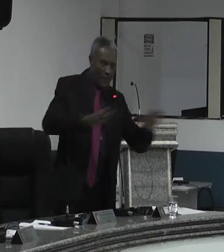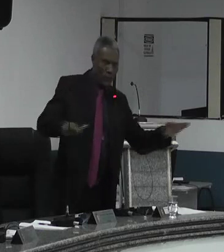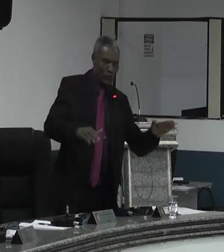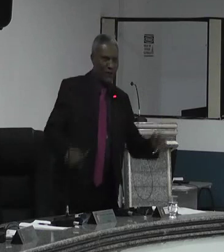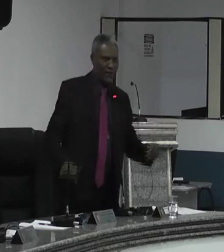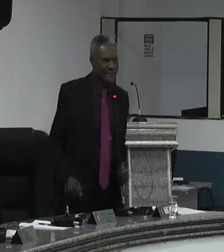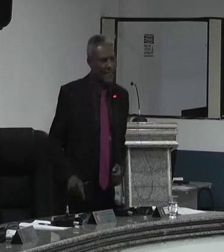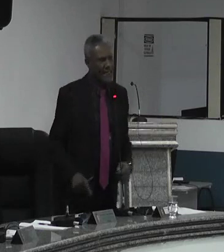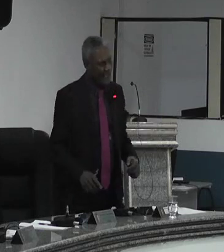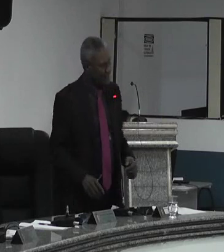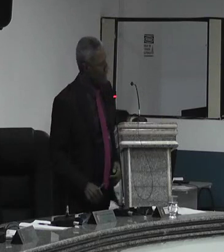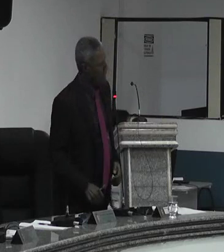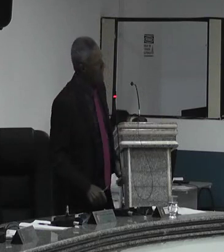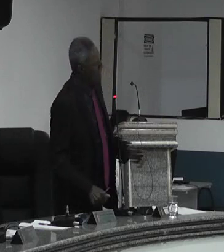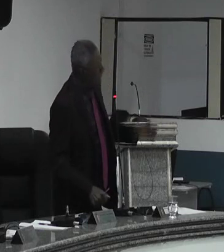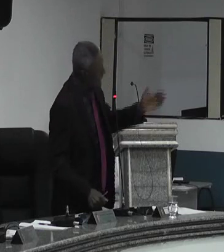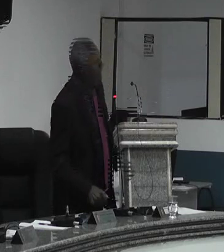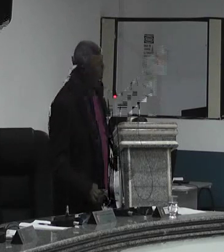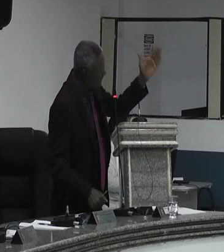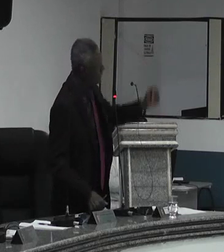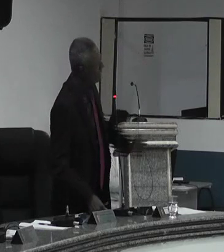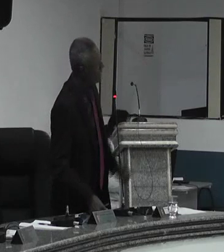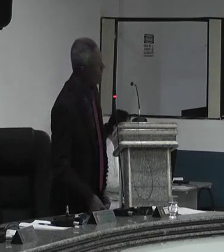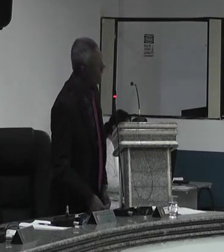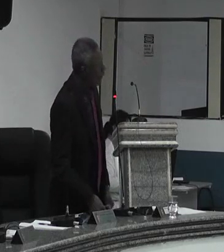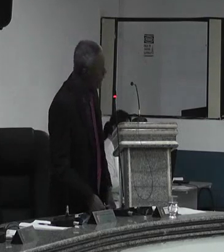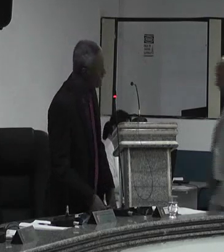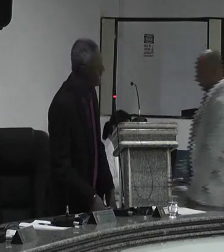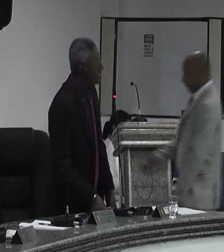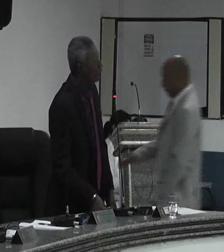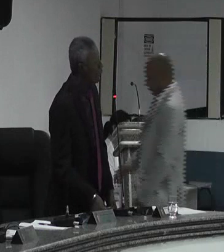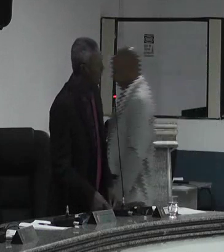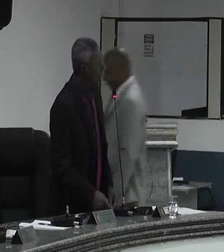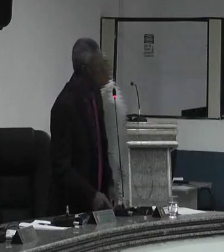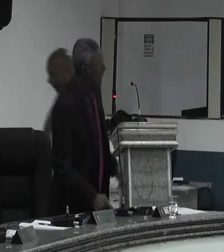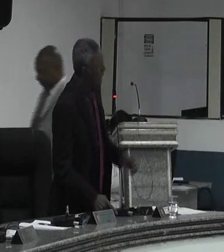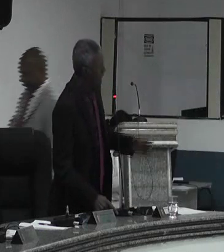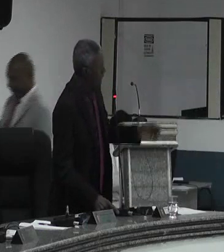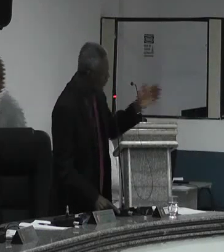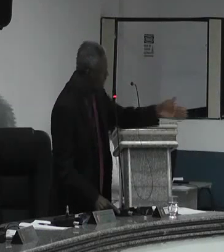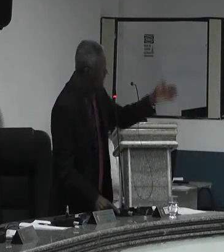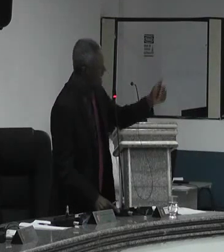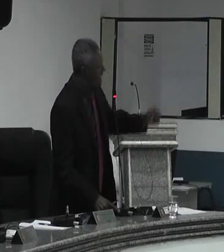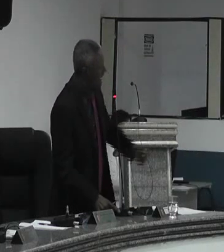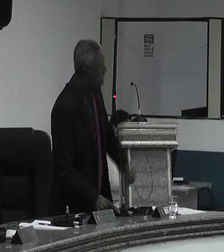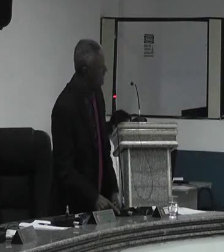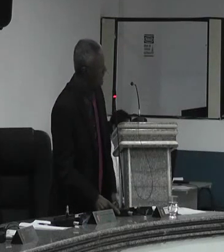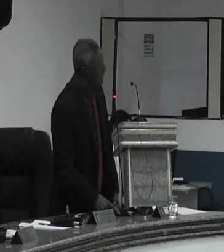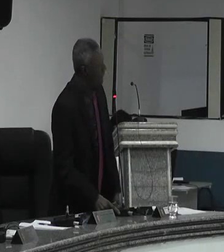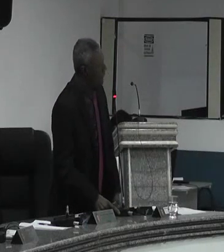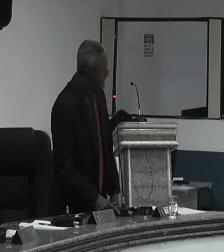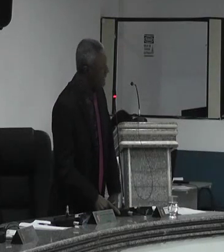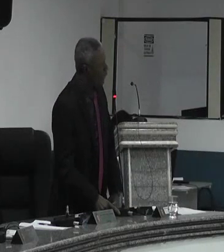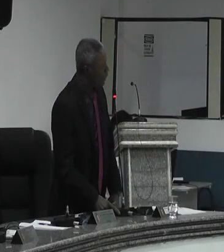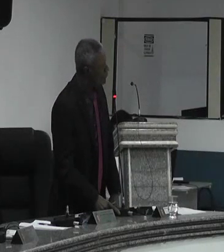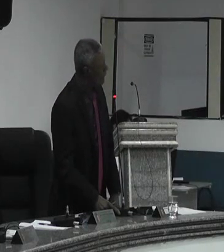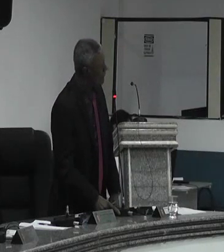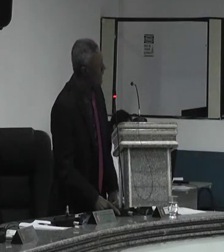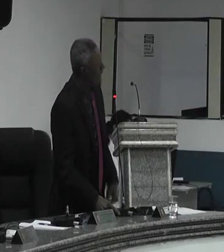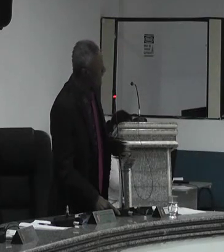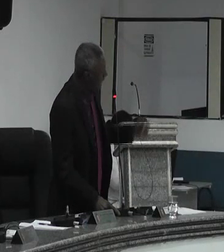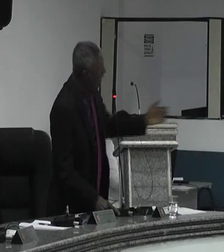o tempo que eu estive aqui nessa casa, pela grande companhia aí do nosso presidente, o César